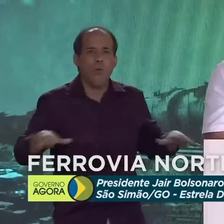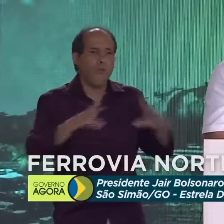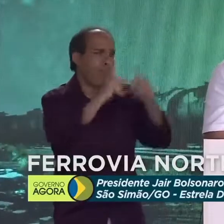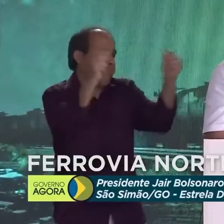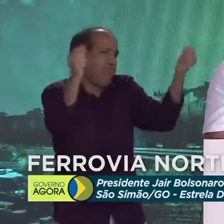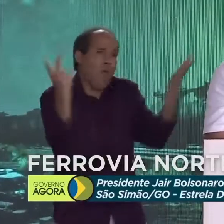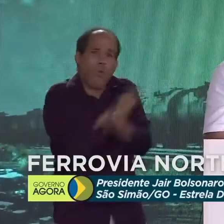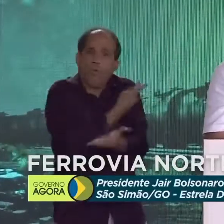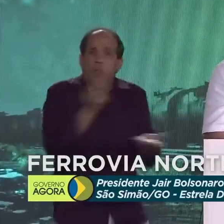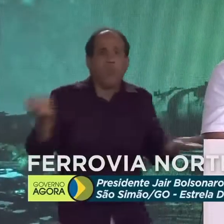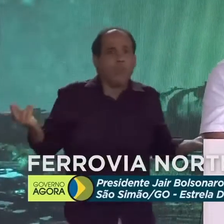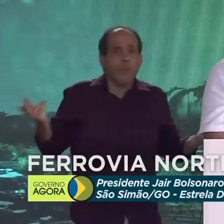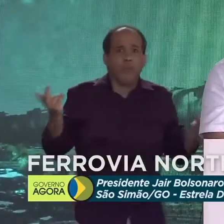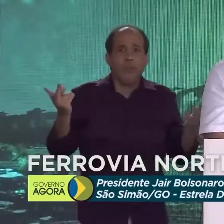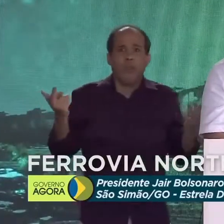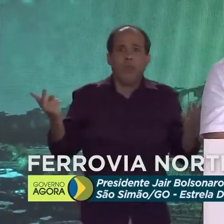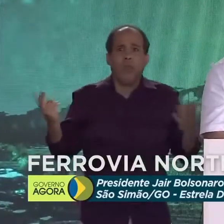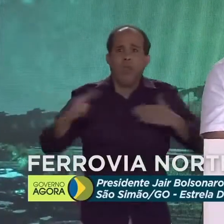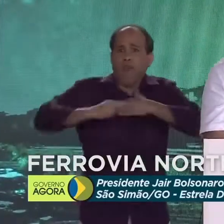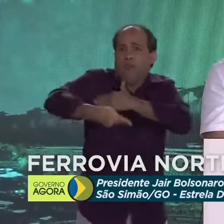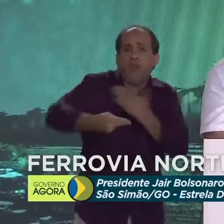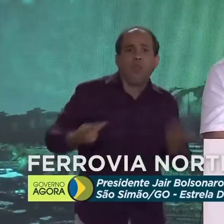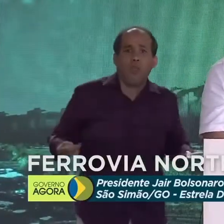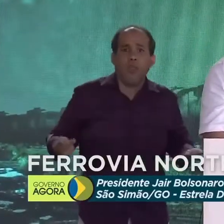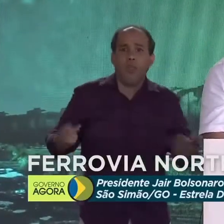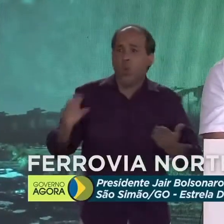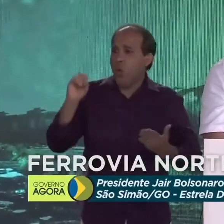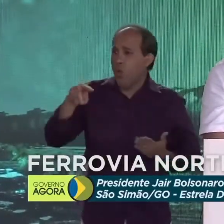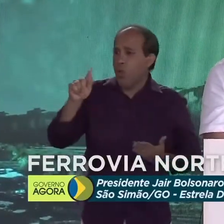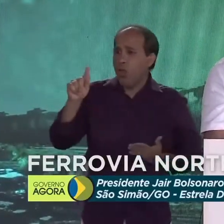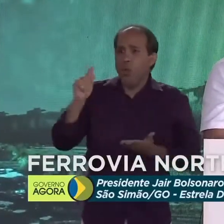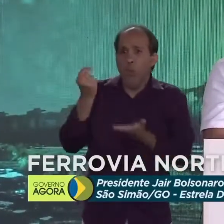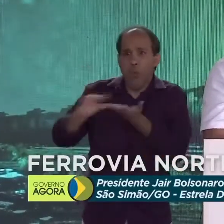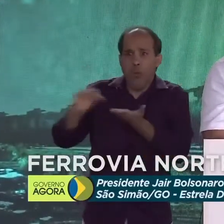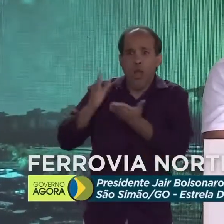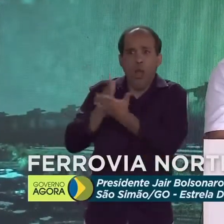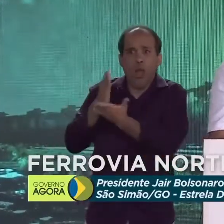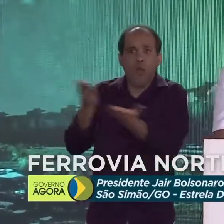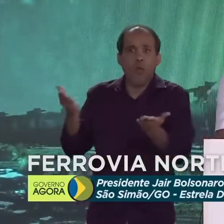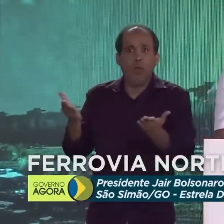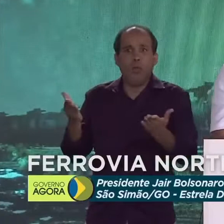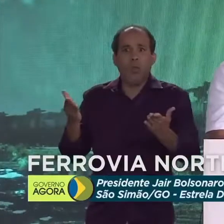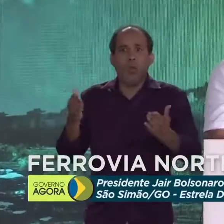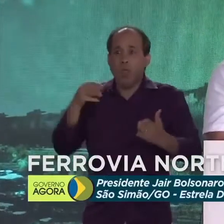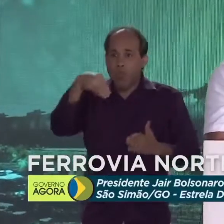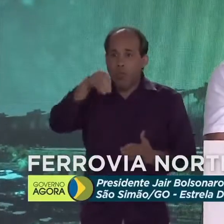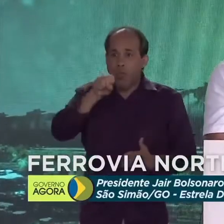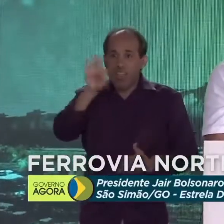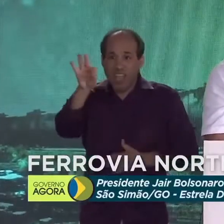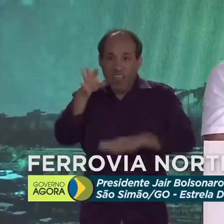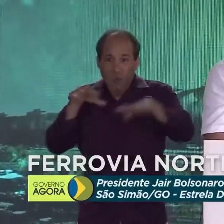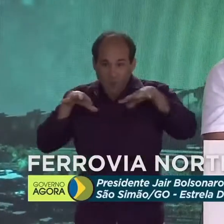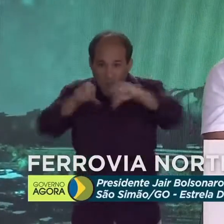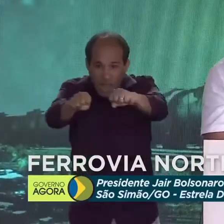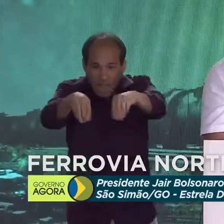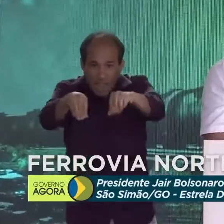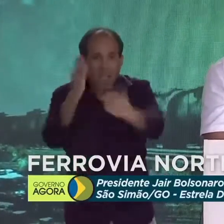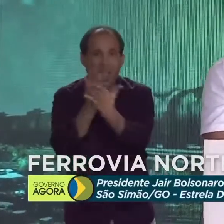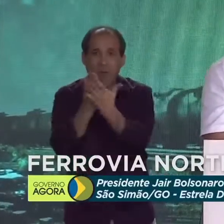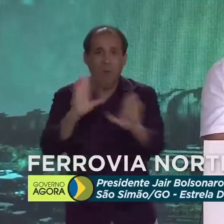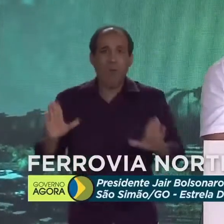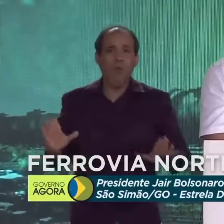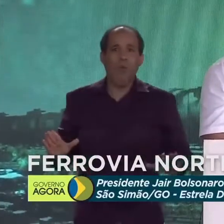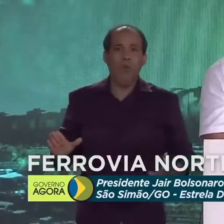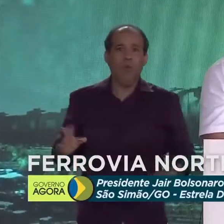Efeito colateral. Acabamos com o de ONG. Não tem mais invasão do MST. Vocês,